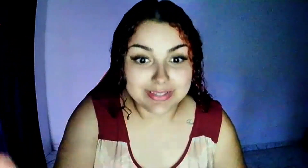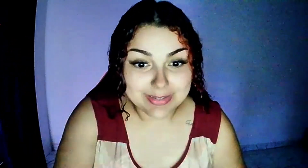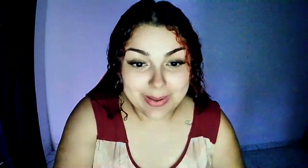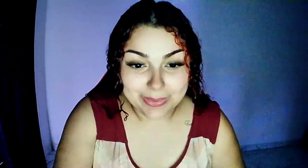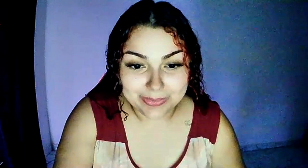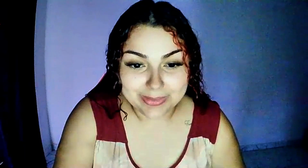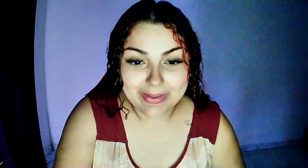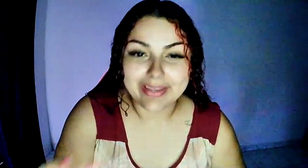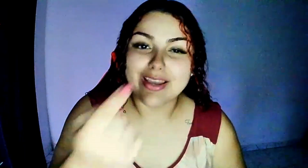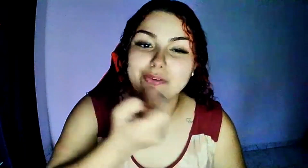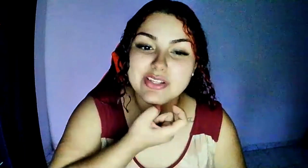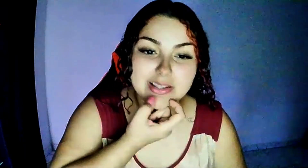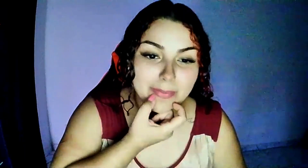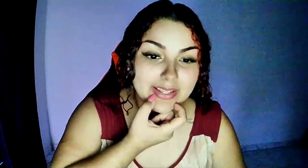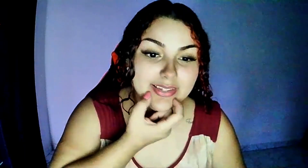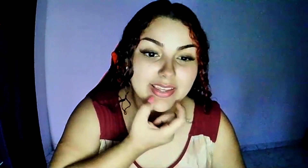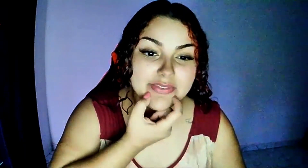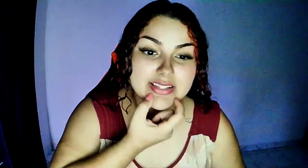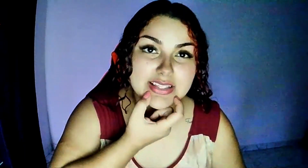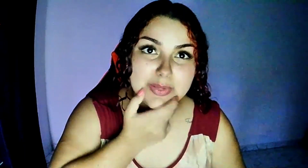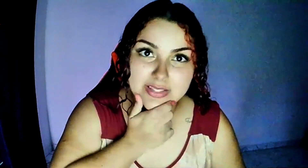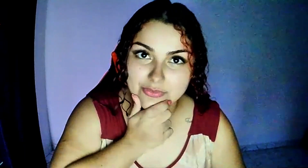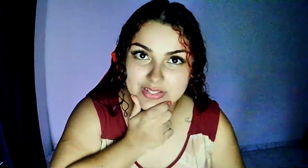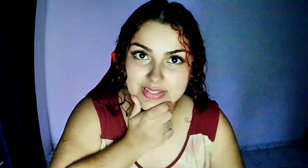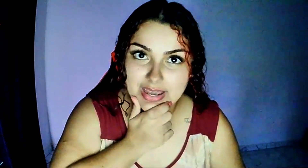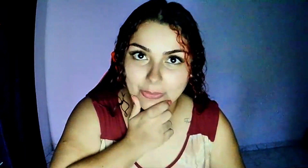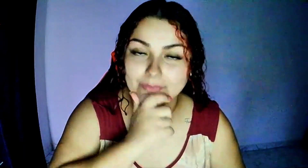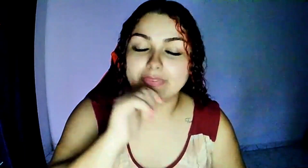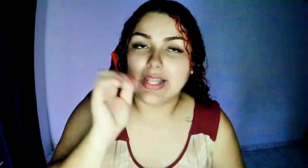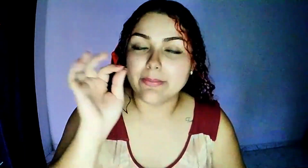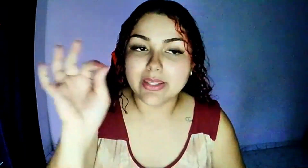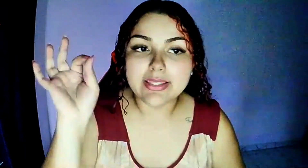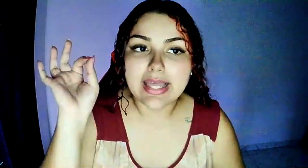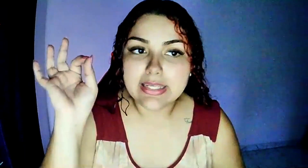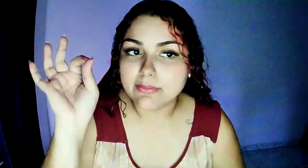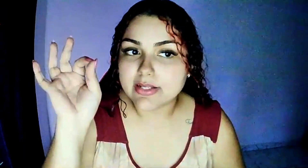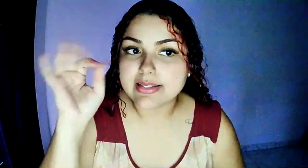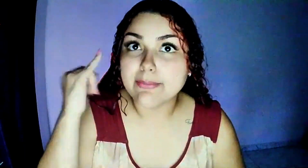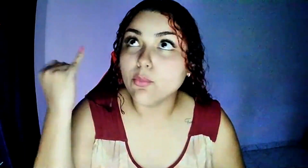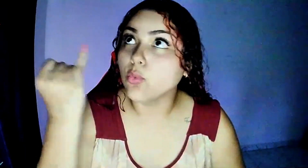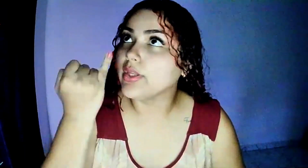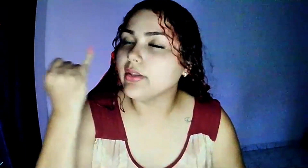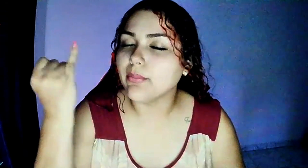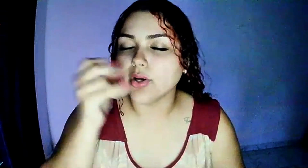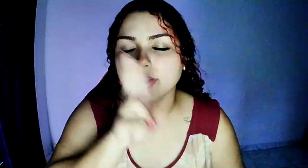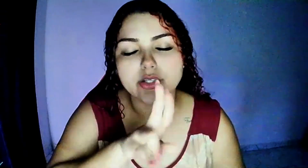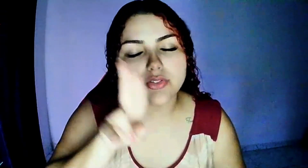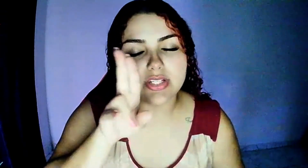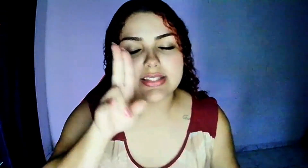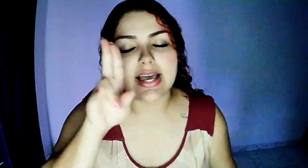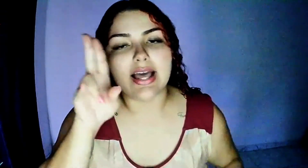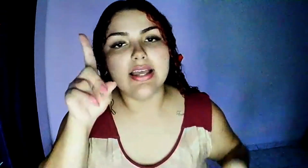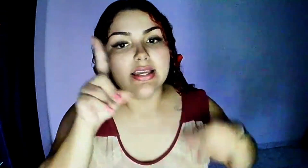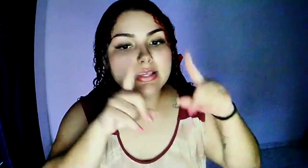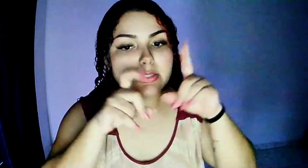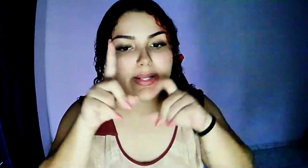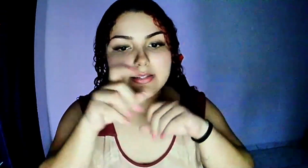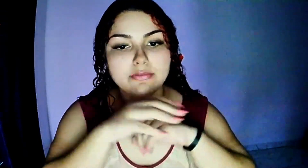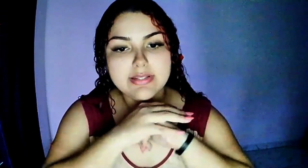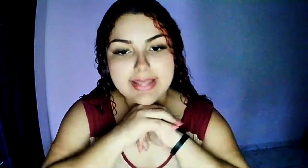esse barulho também. Você também tem que fazer expressão facial. Lembrem que na Libras é muito importante utilizar expressão